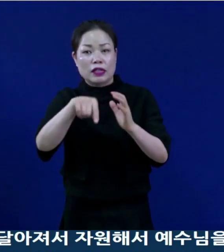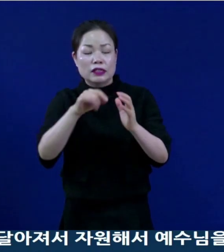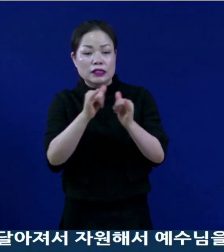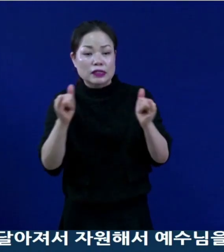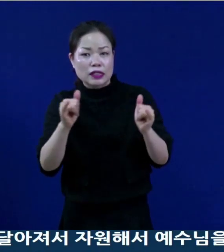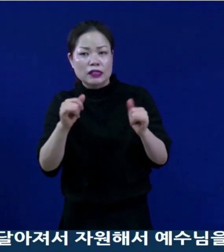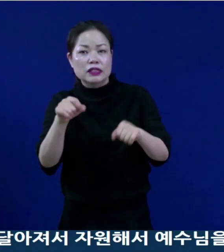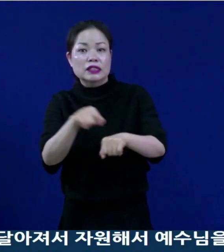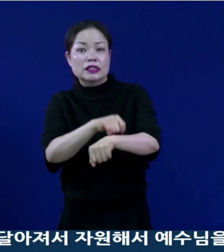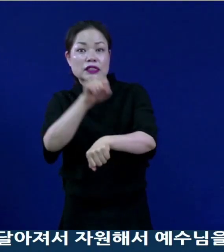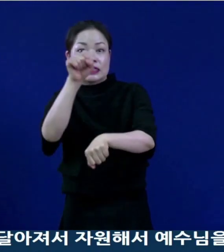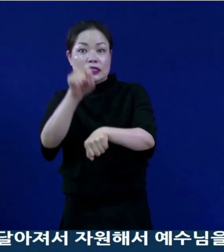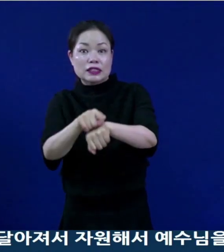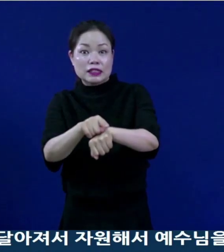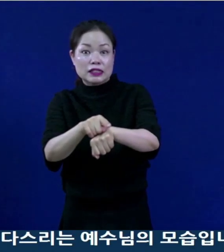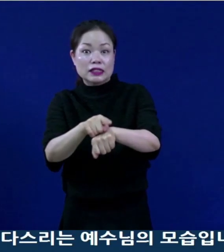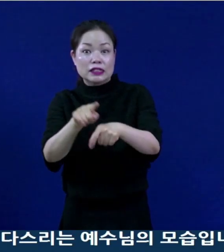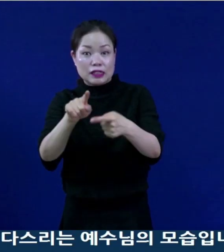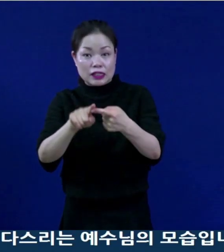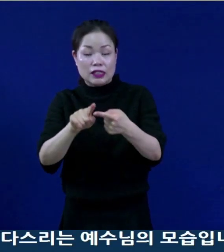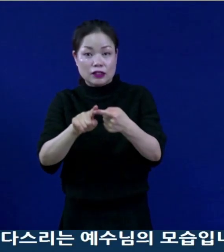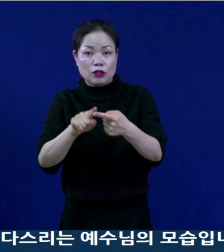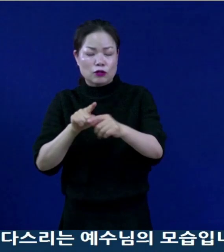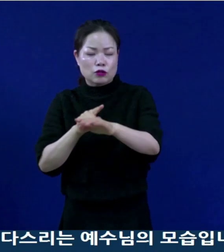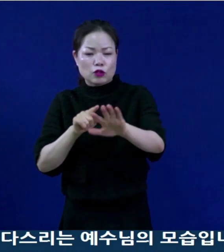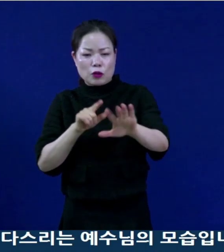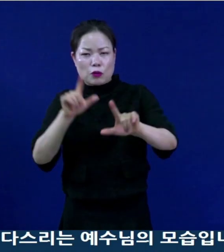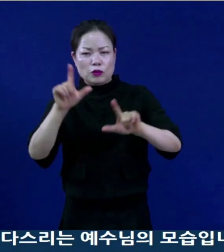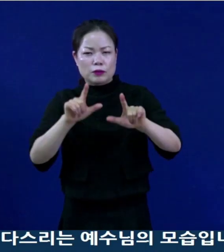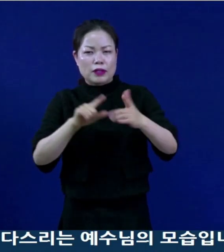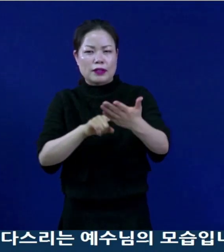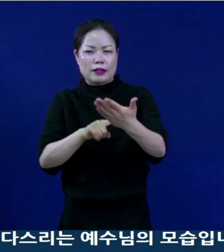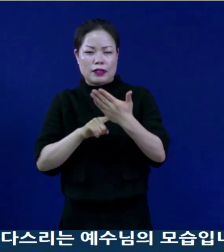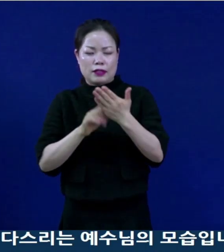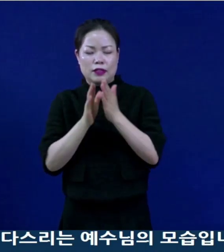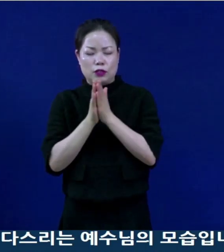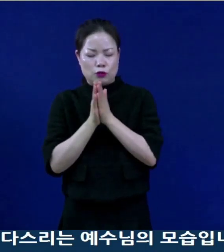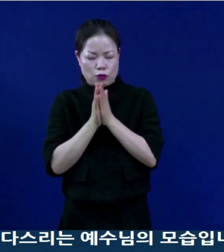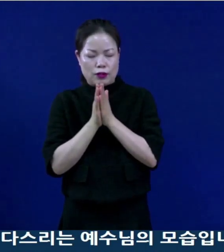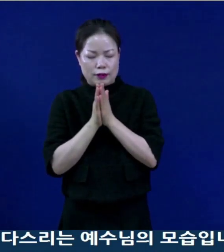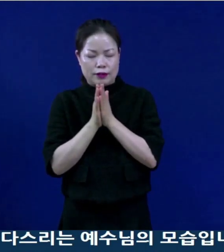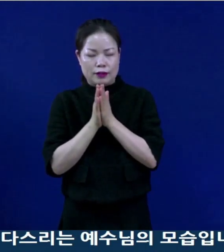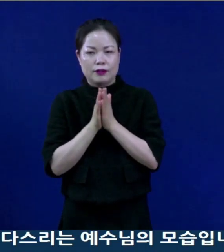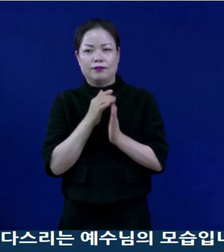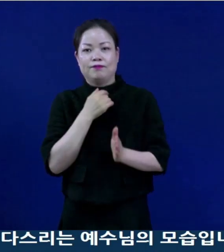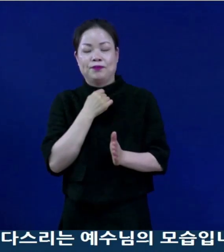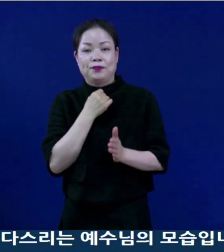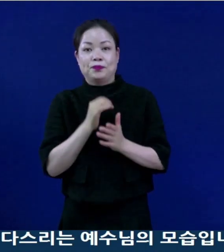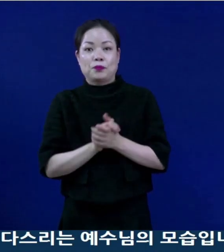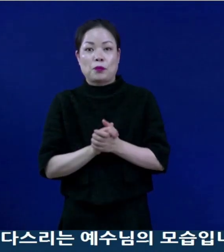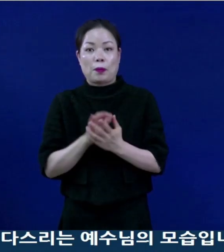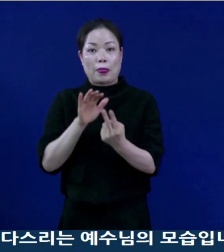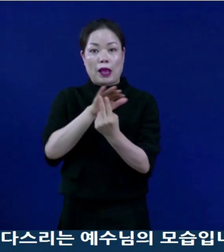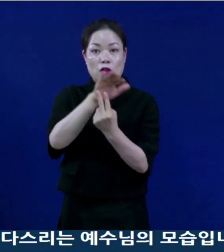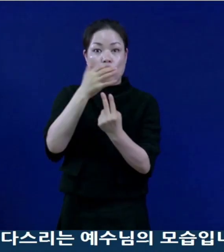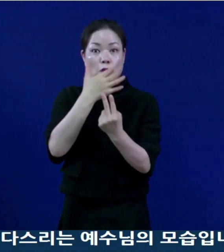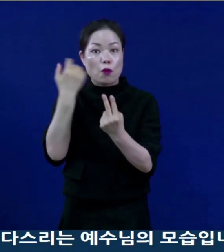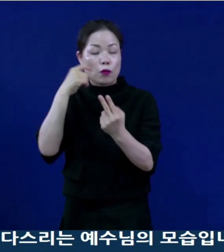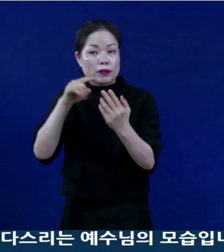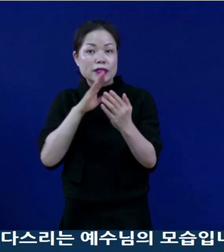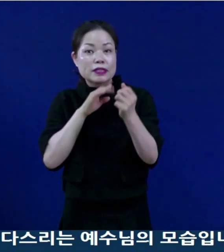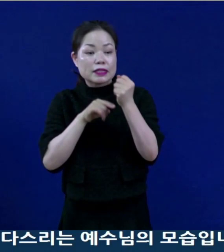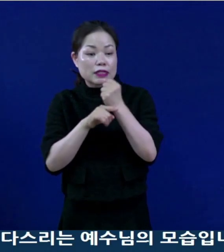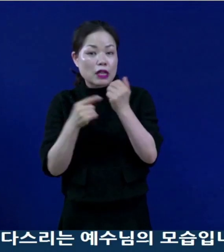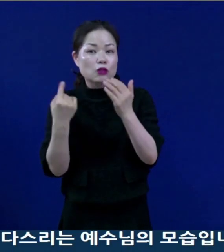모습이 나타나는가, 이 모습을 살펴보고 우리에게 이런 모습이 나타나기를 기도하는 시간 갖기를 원합니다. 요한복음 안에서만